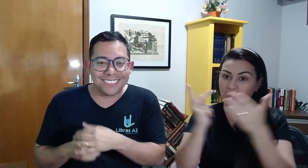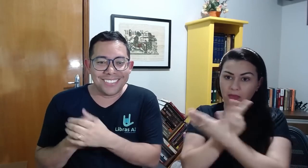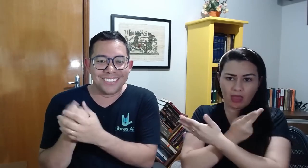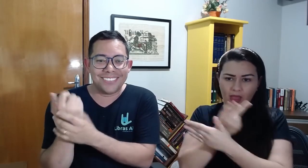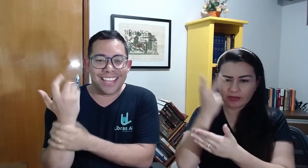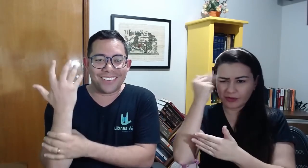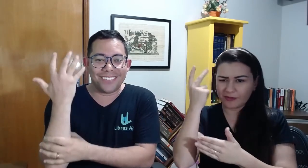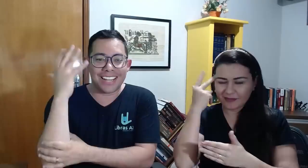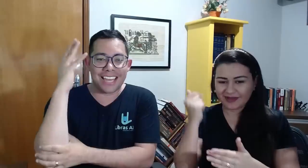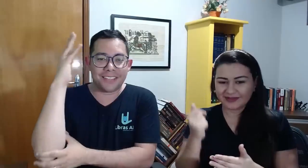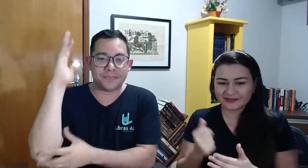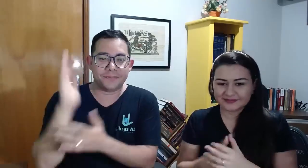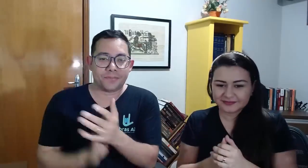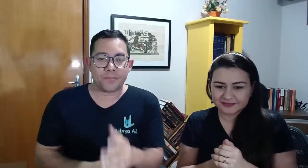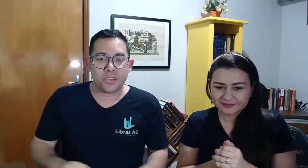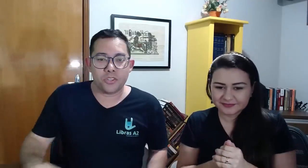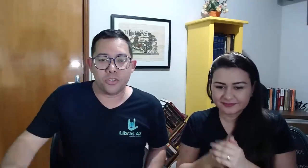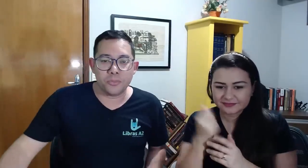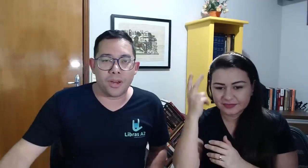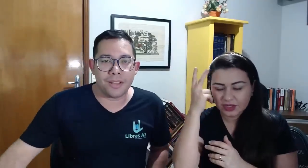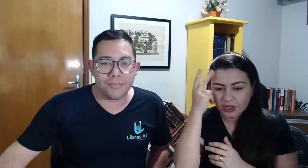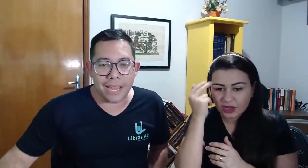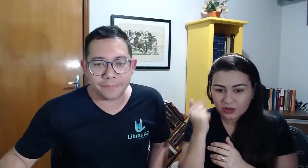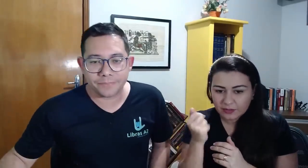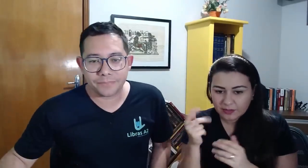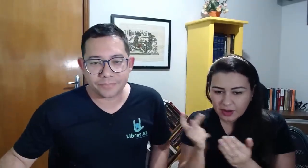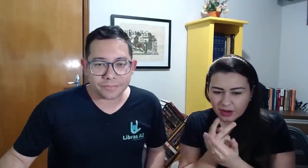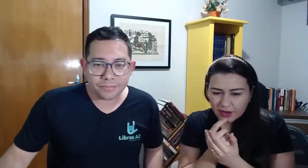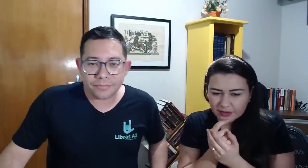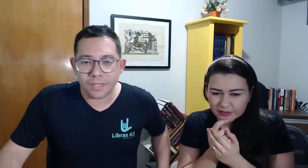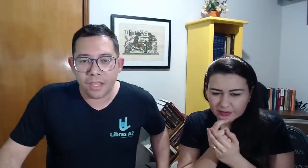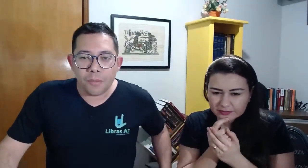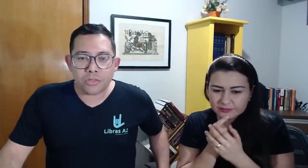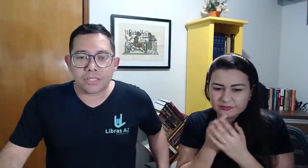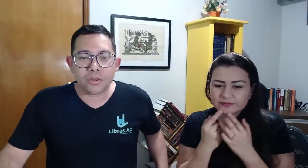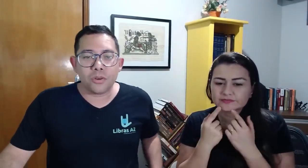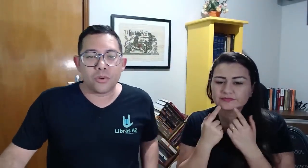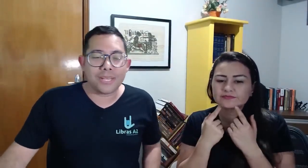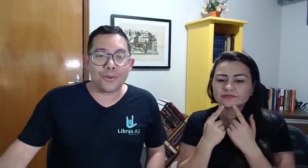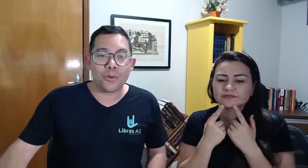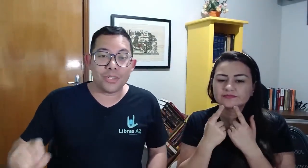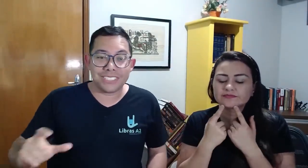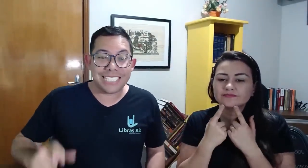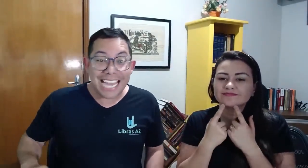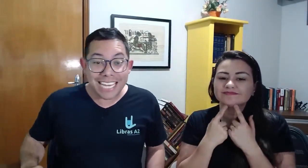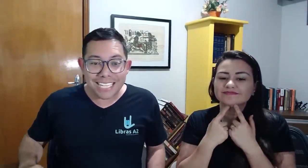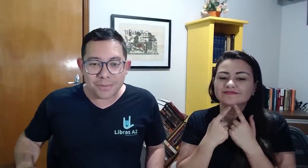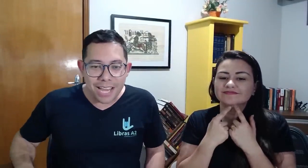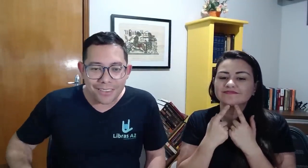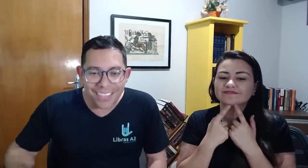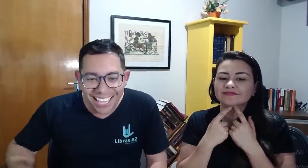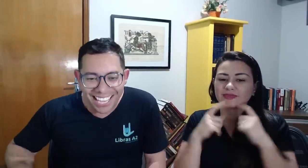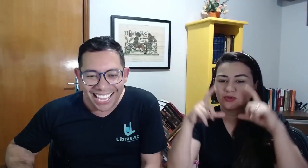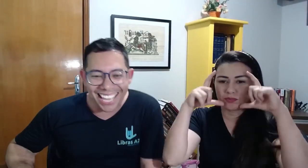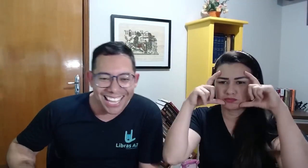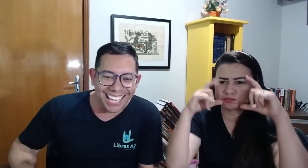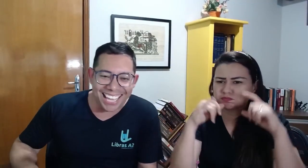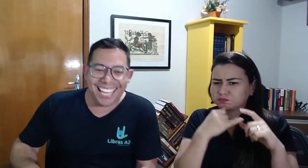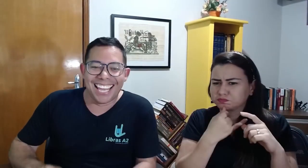muito bem, vamos lá, hein? Show de bola, vai. O pessoal até colocou, né, o rostinho, a carinha de bravo.